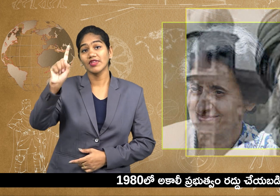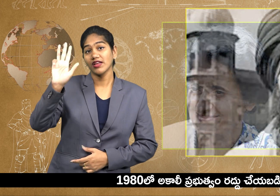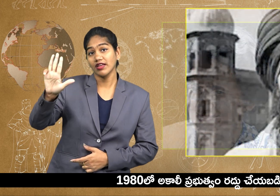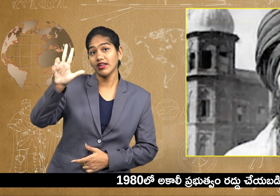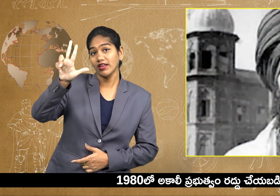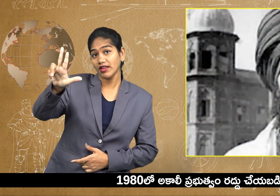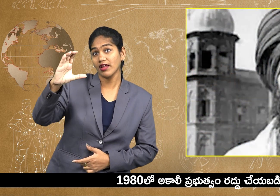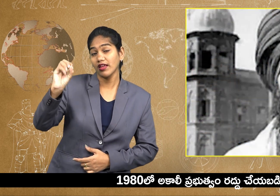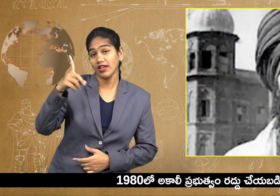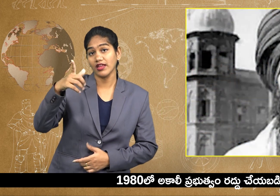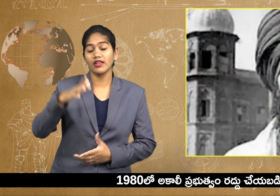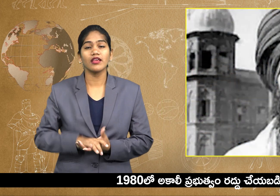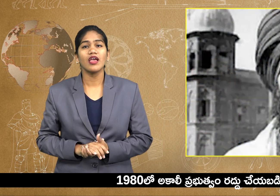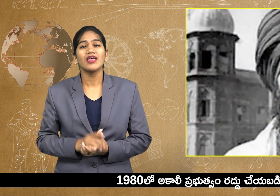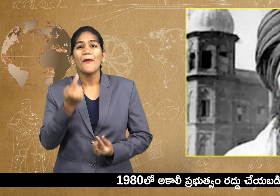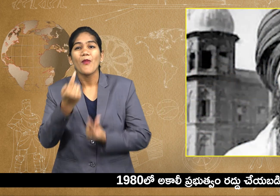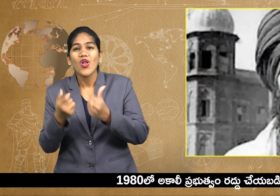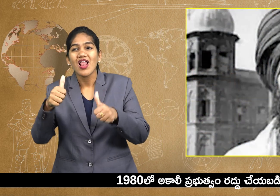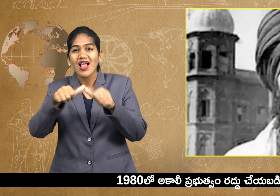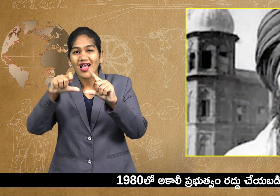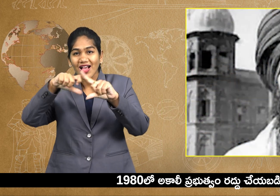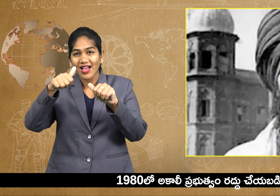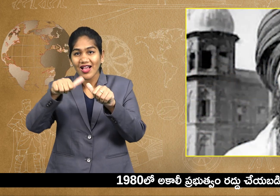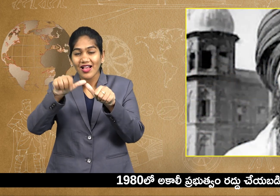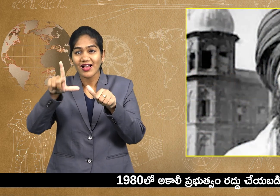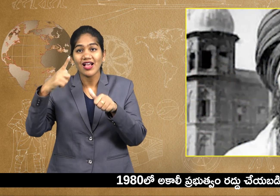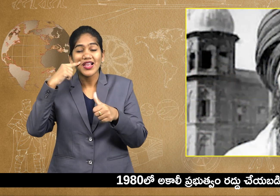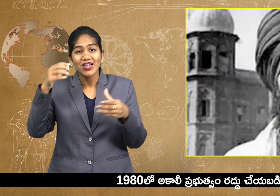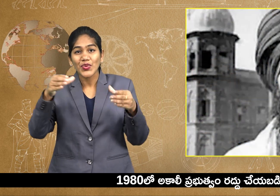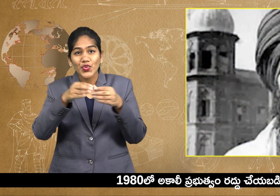(1980) అకాలీ ప్రభుత్వం రద్దు చేయబడింది.